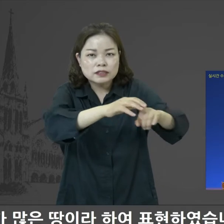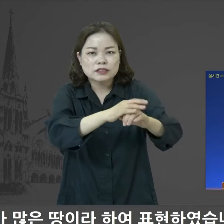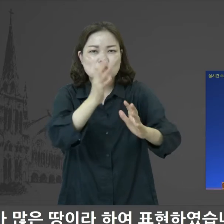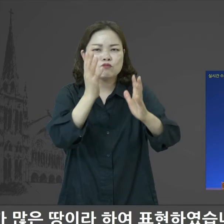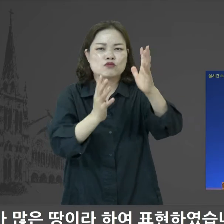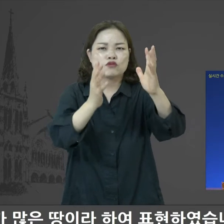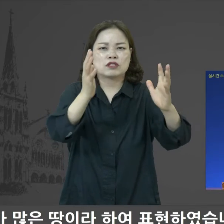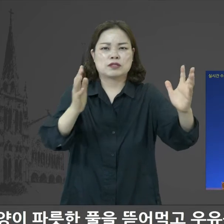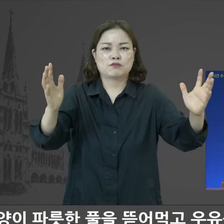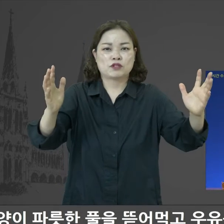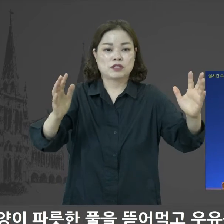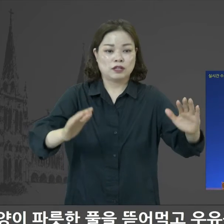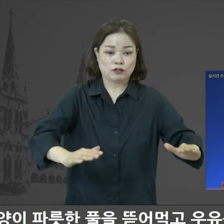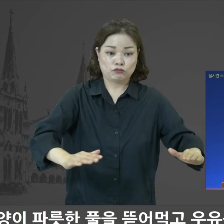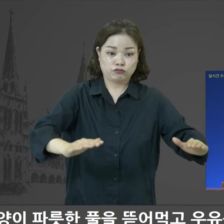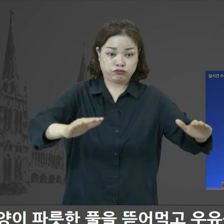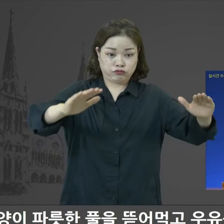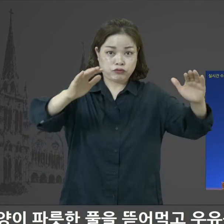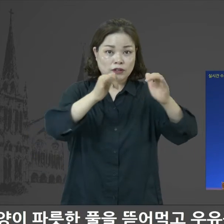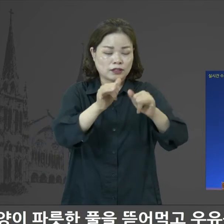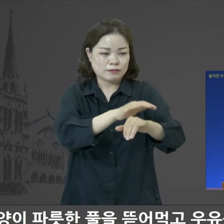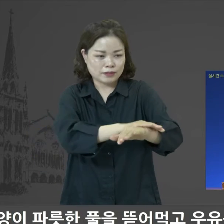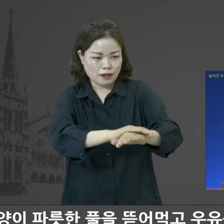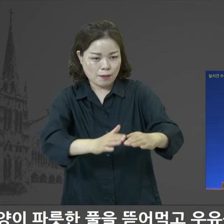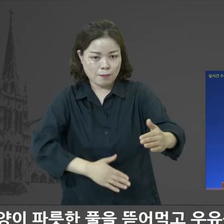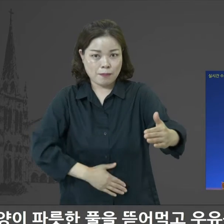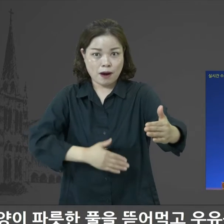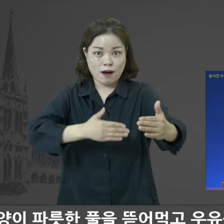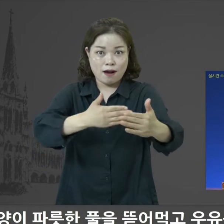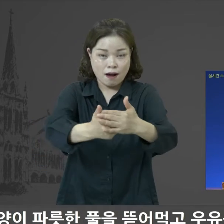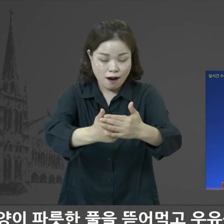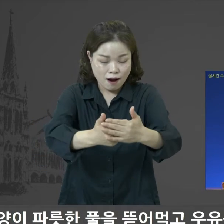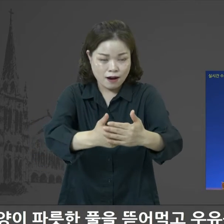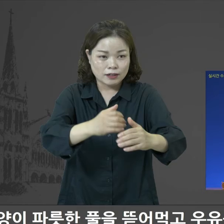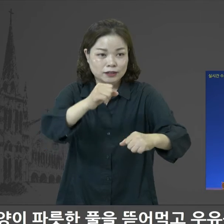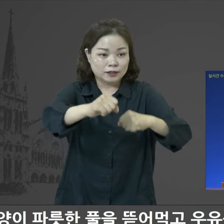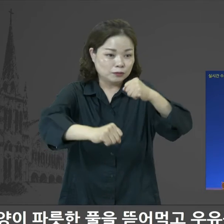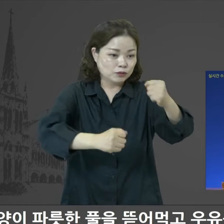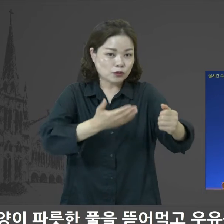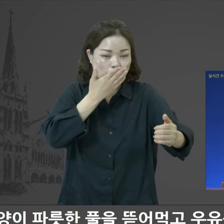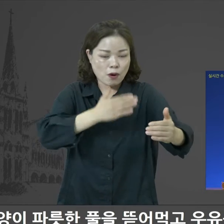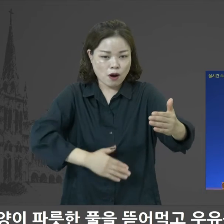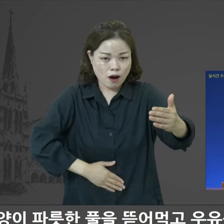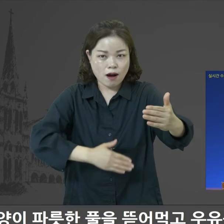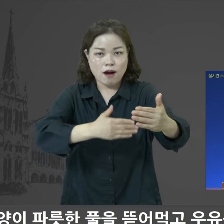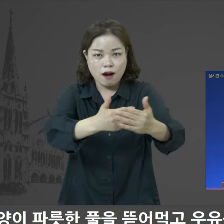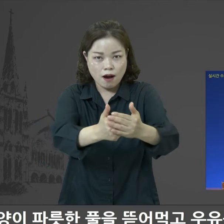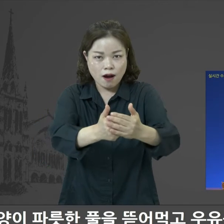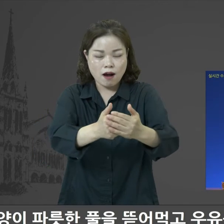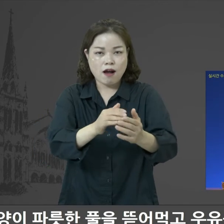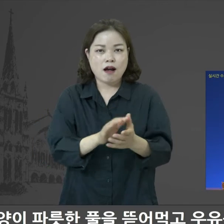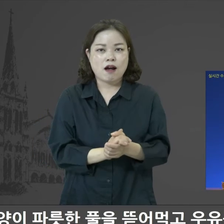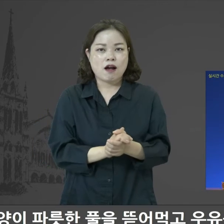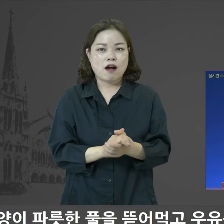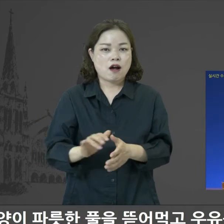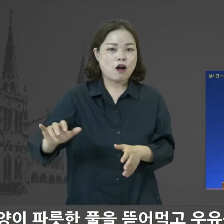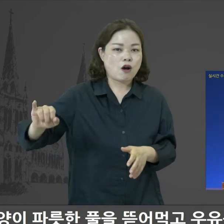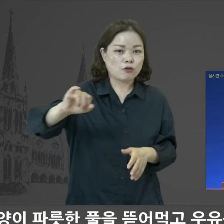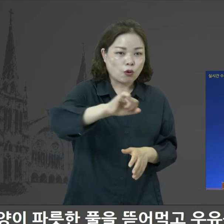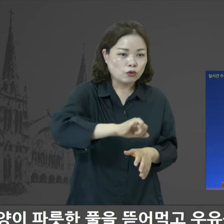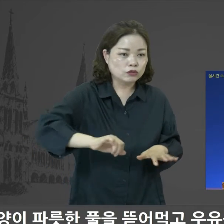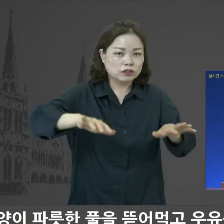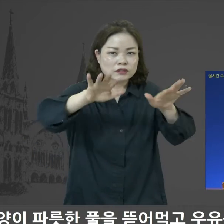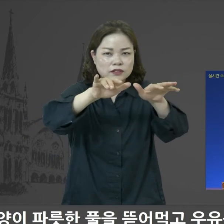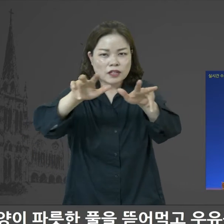푸르른 식물들이 자라나서 사람도 잘 먹고 배가 부르고 짐승도 잘 먹고 배가 부르고 심지어 곤충조차도 풍성한